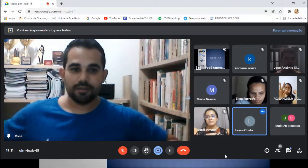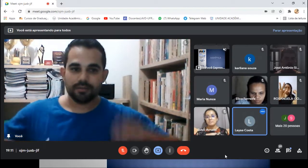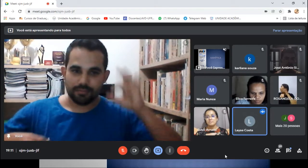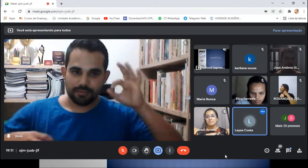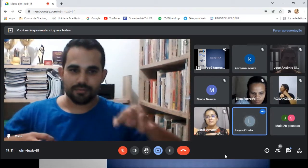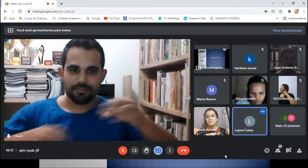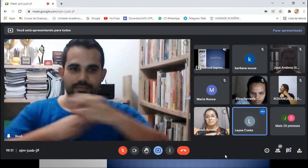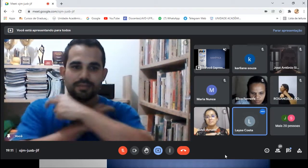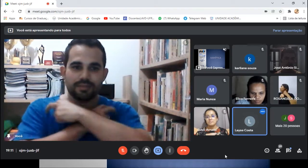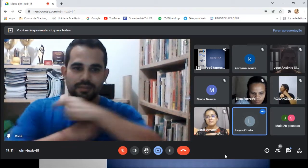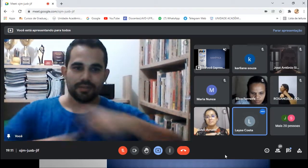certo?